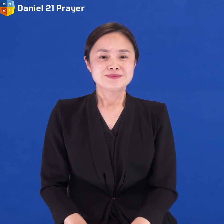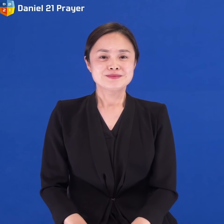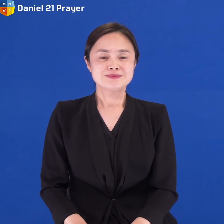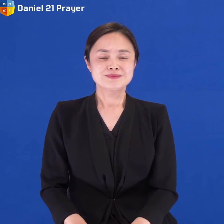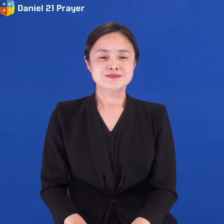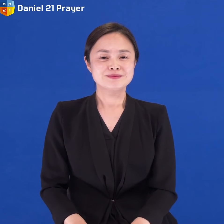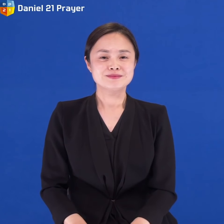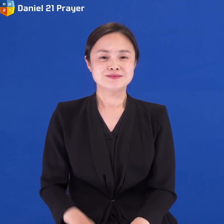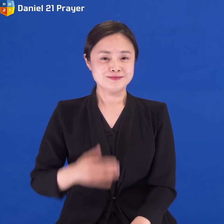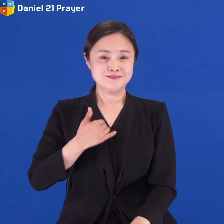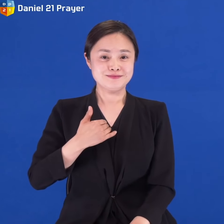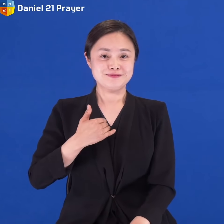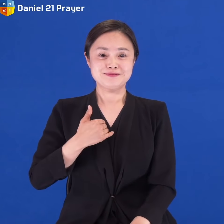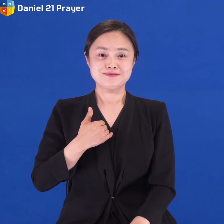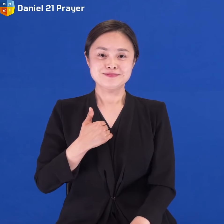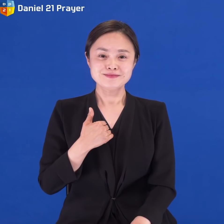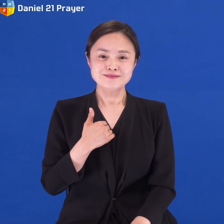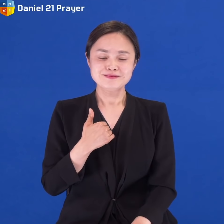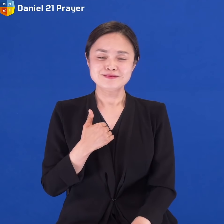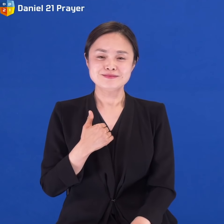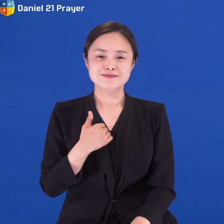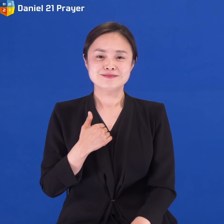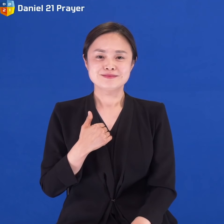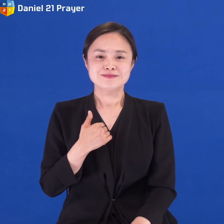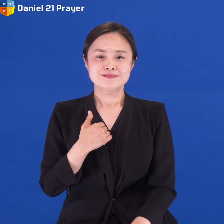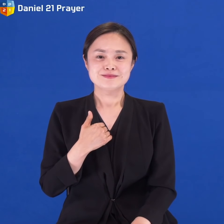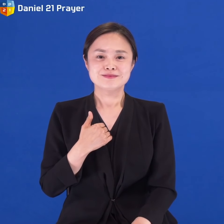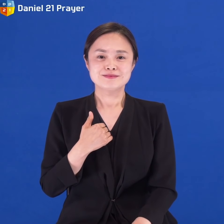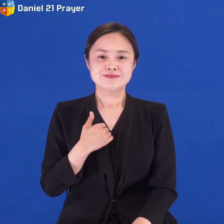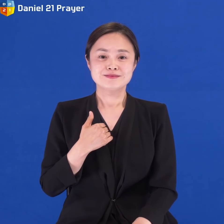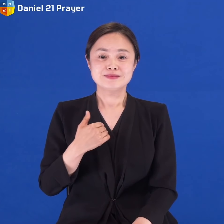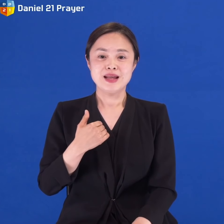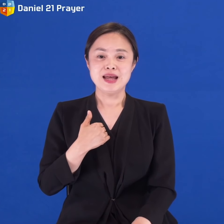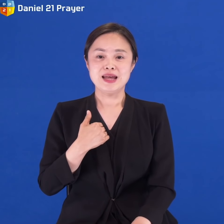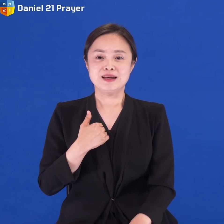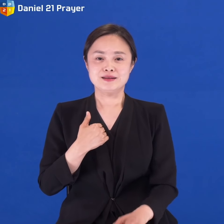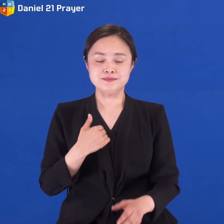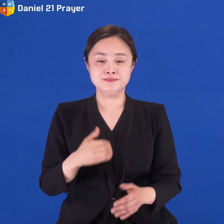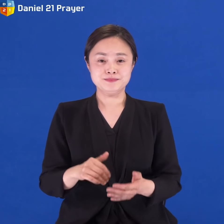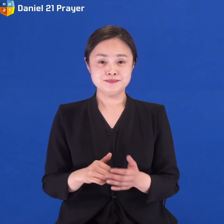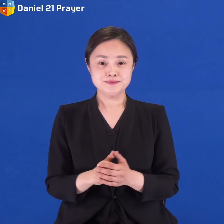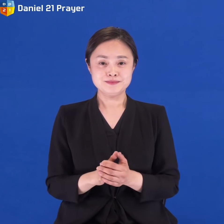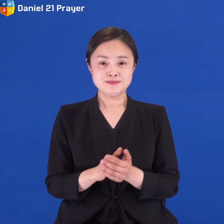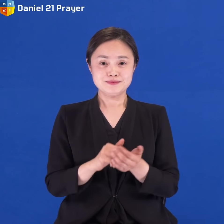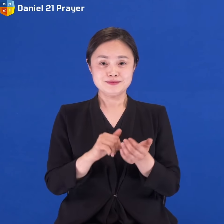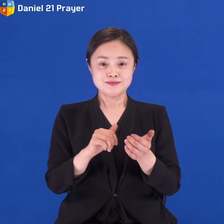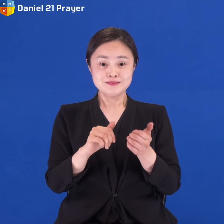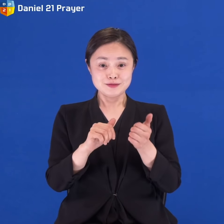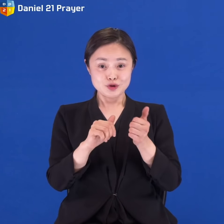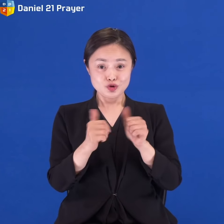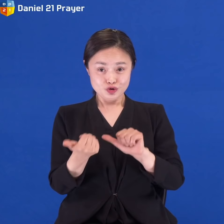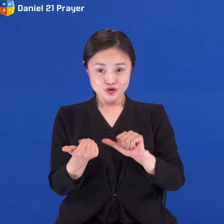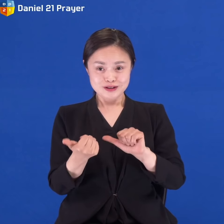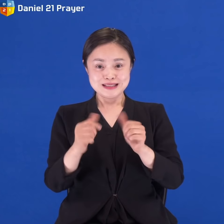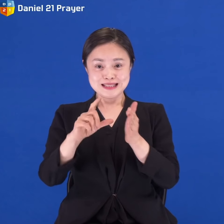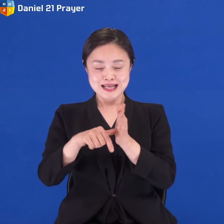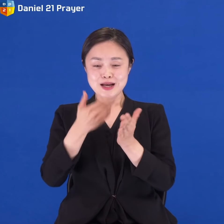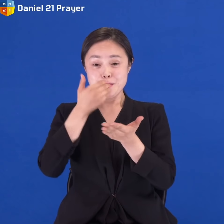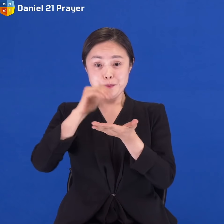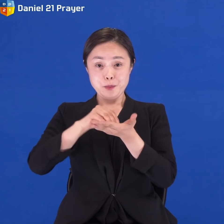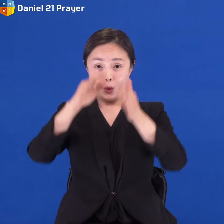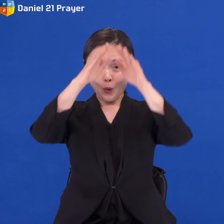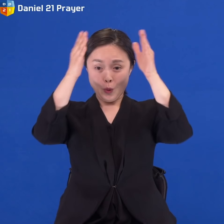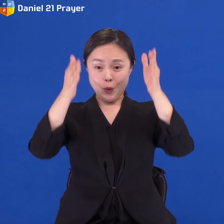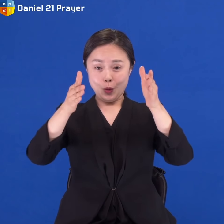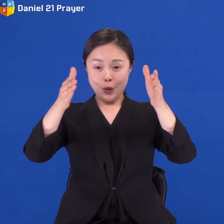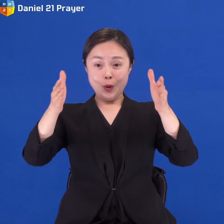거였는데 난 평생에 내 묘비에 묘비 없지. 내 우리 아들한테 나 묘비 하지 마. 엄마 쪽팔리게 살아가지고 묘비 필요